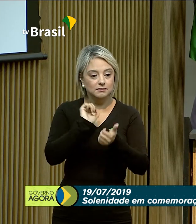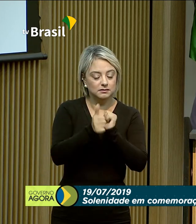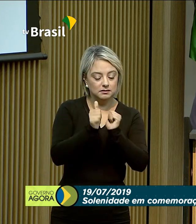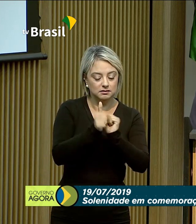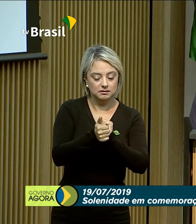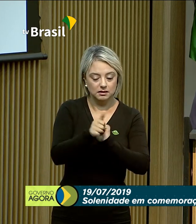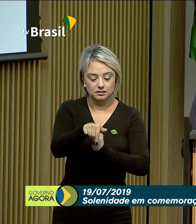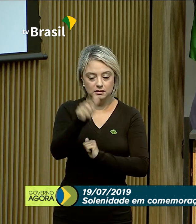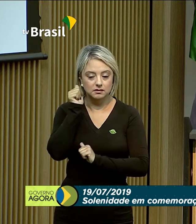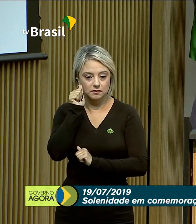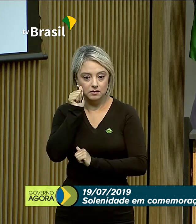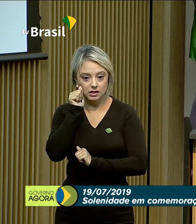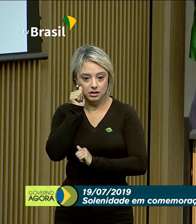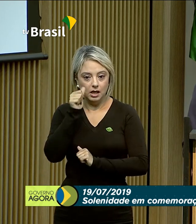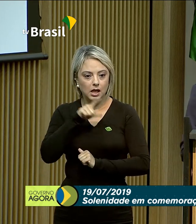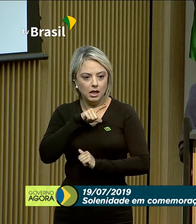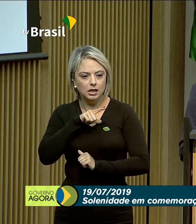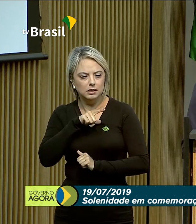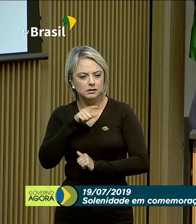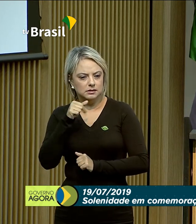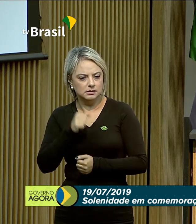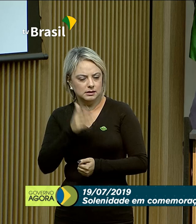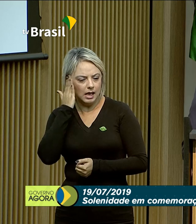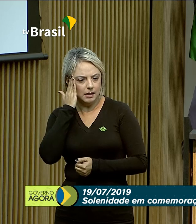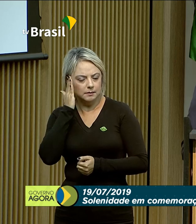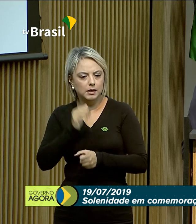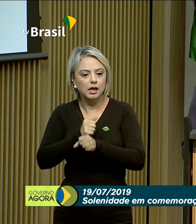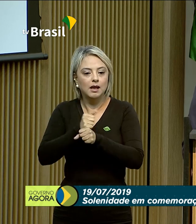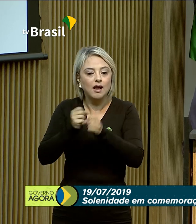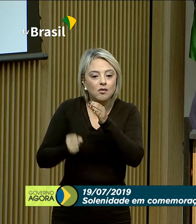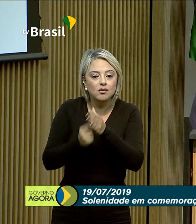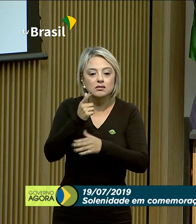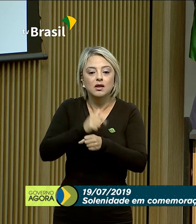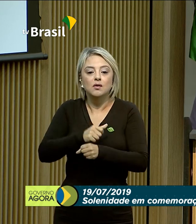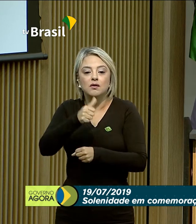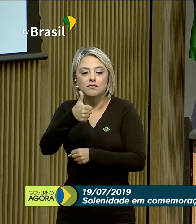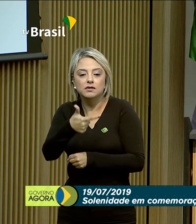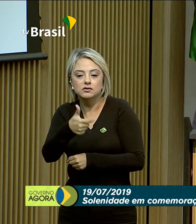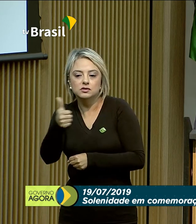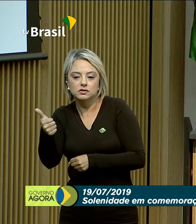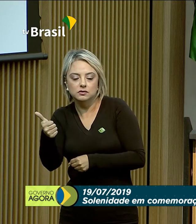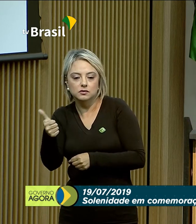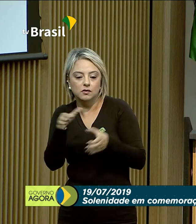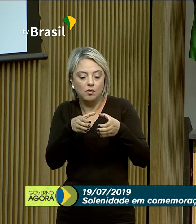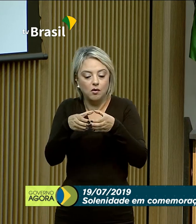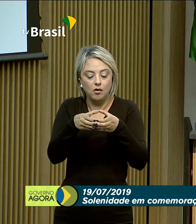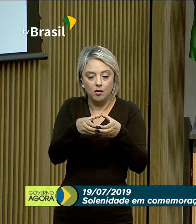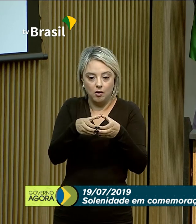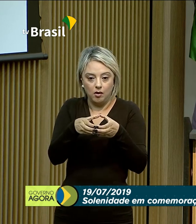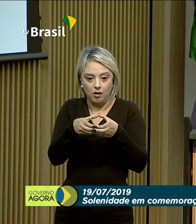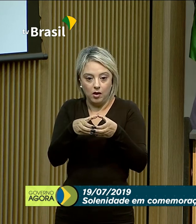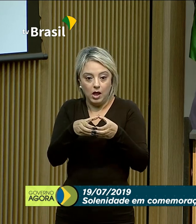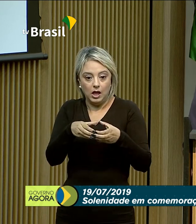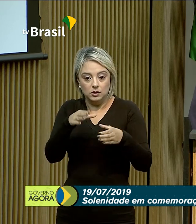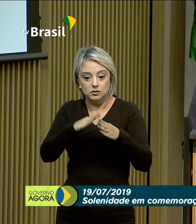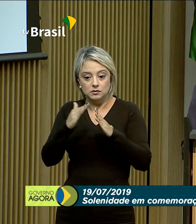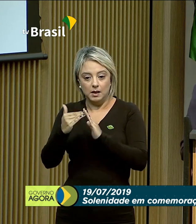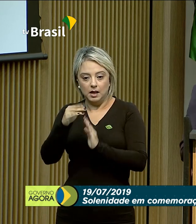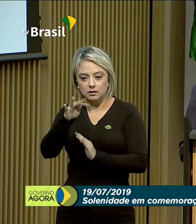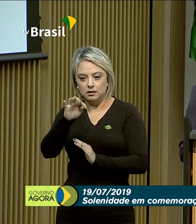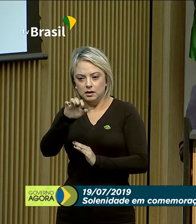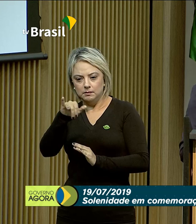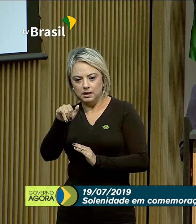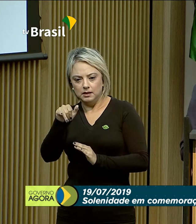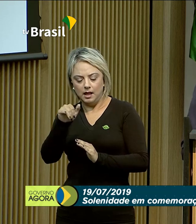futebol feminino oficial que se tem registro ocorreu em 1921, entre senhoritas dos bairros Tremembé e Cantareira,